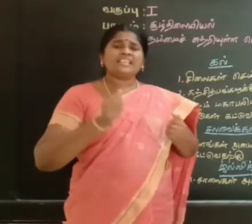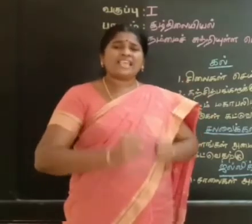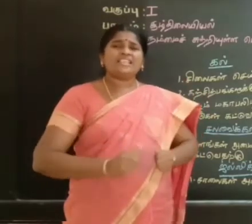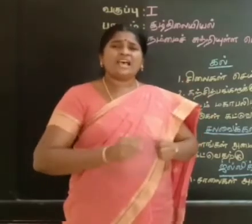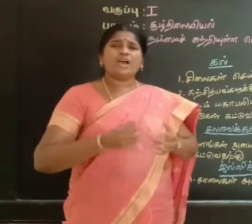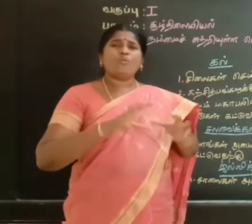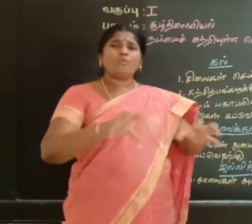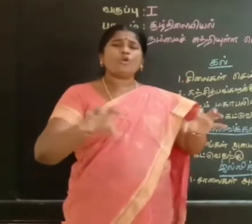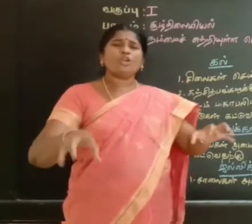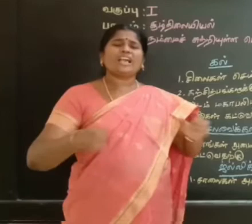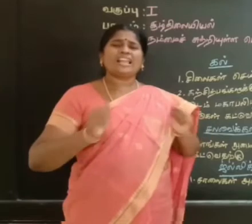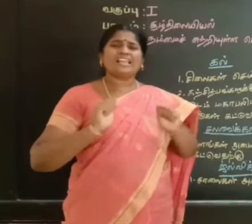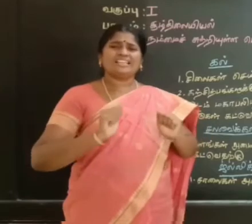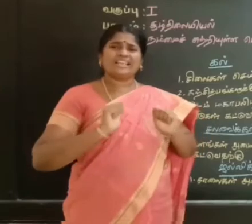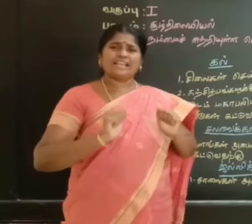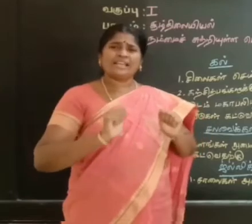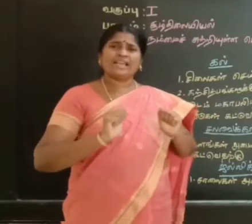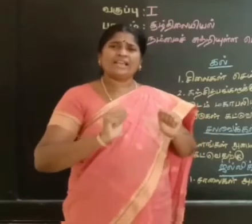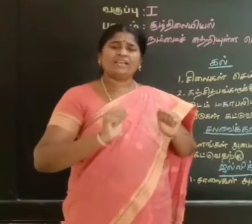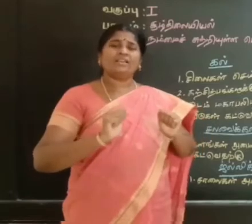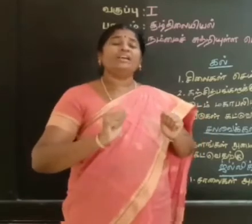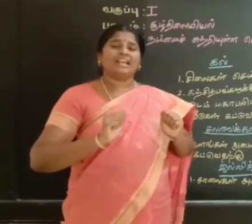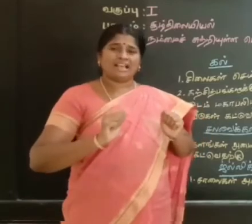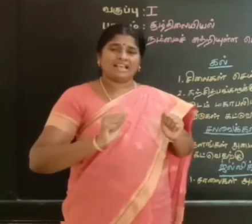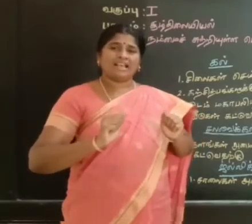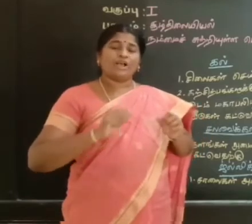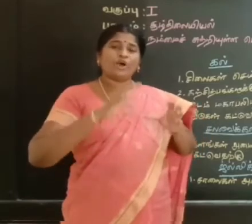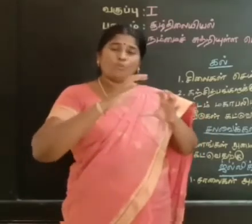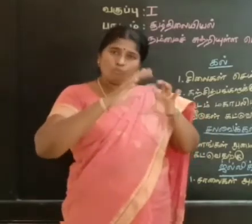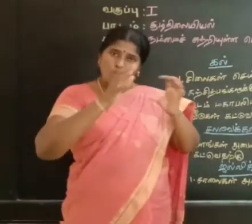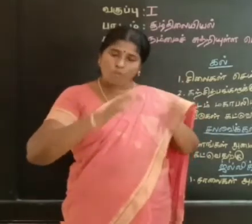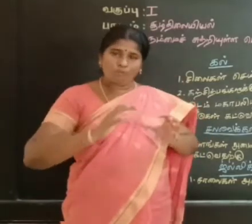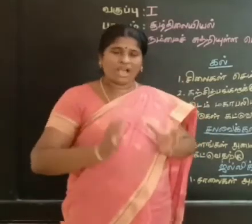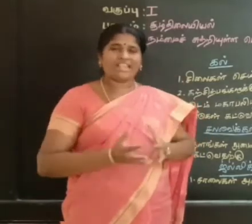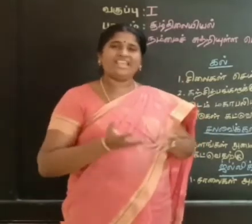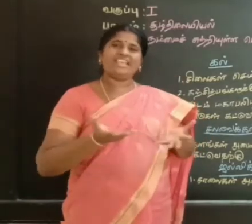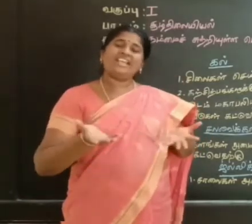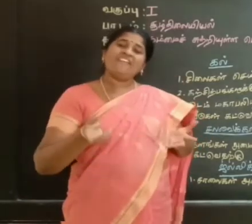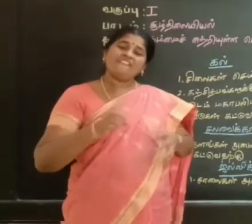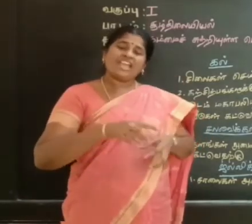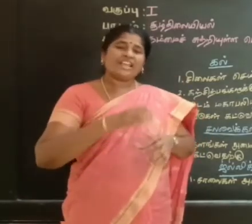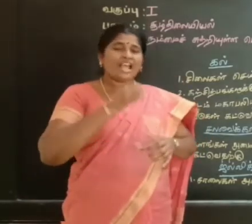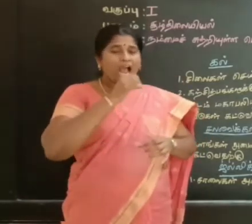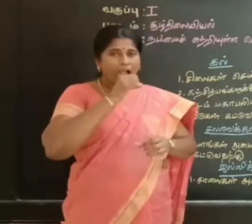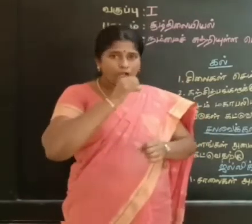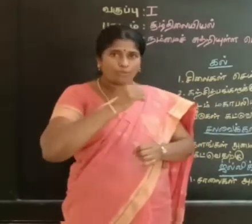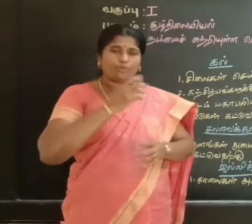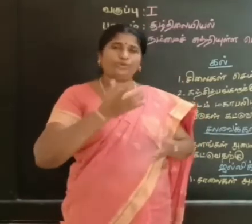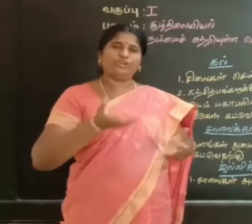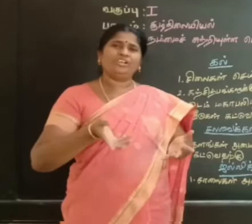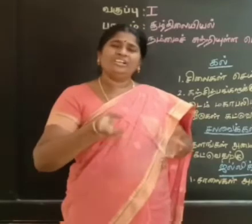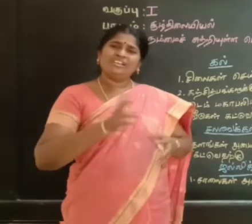செய்த பொருட்கள் என்னென்ன? பொம்மை, வேற அடுப்பு,